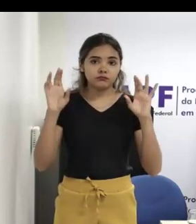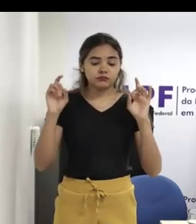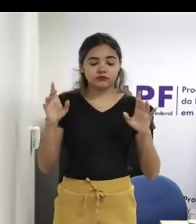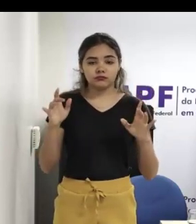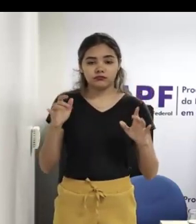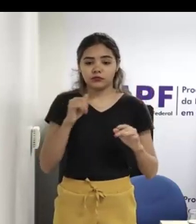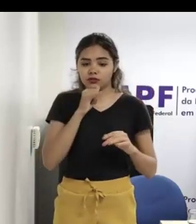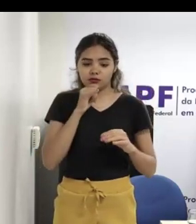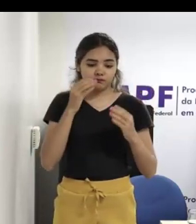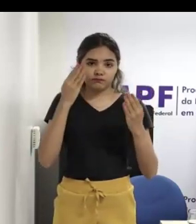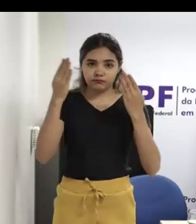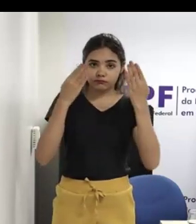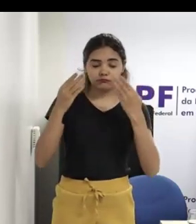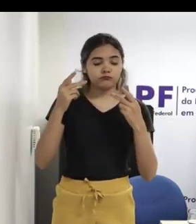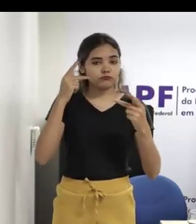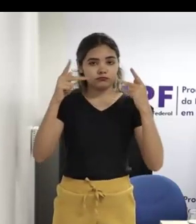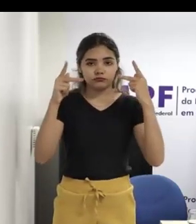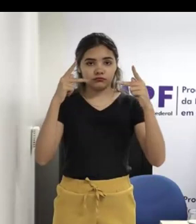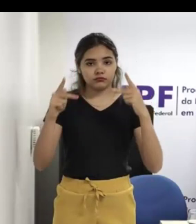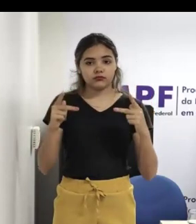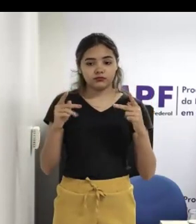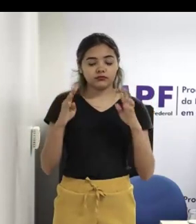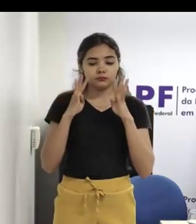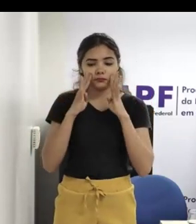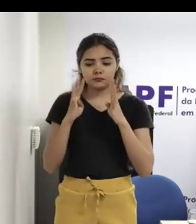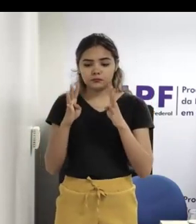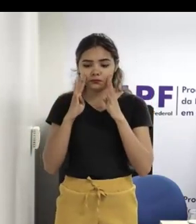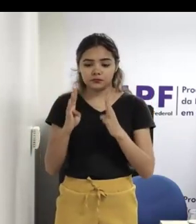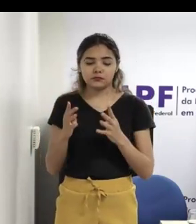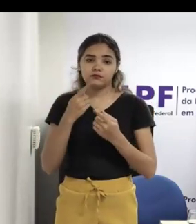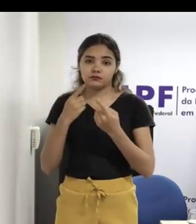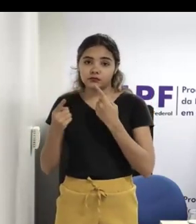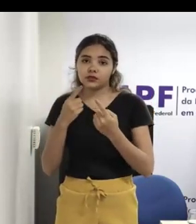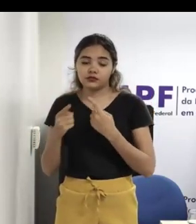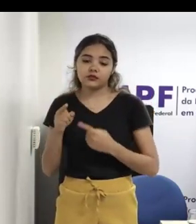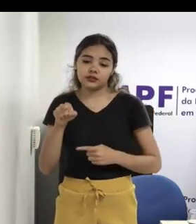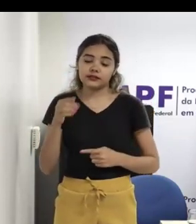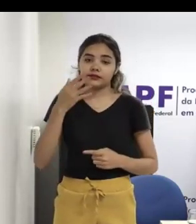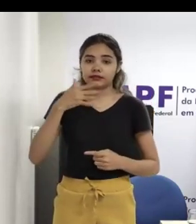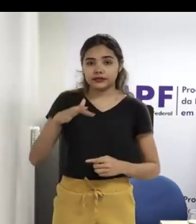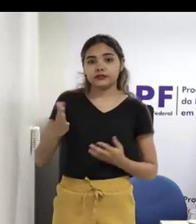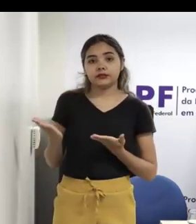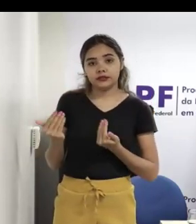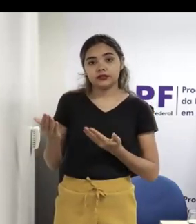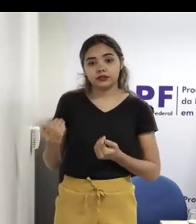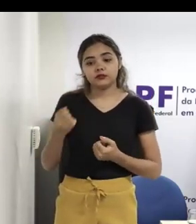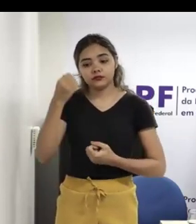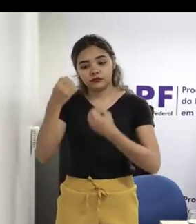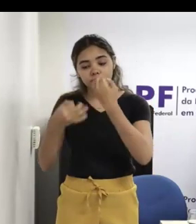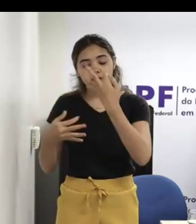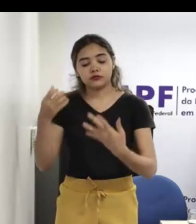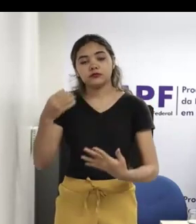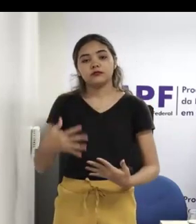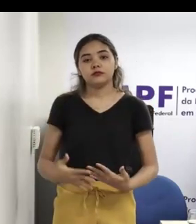posso falar por mim que naquele momento ali embora você queira ter uma parcimônia Uma tranquilidade